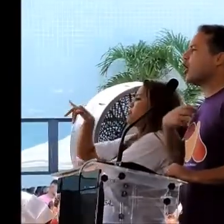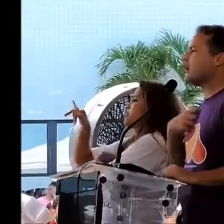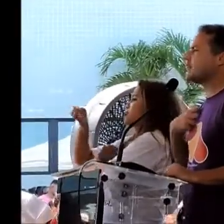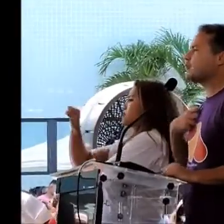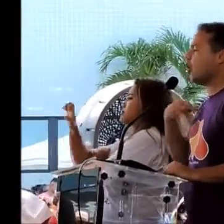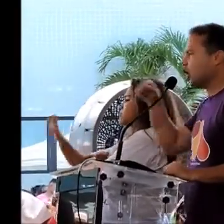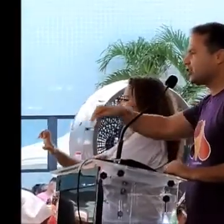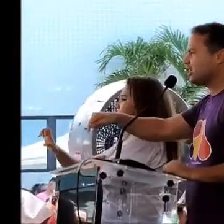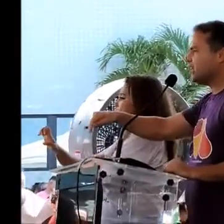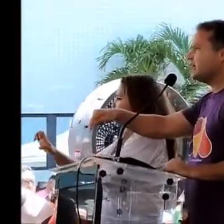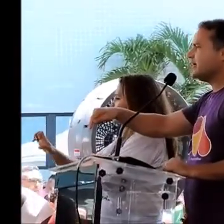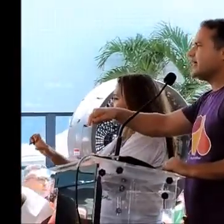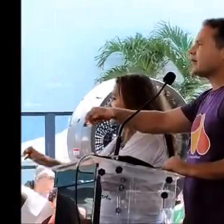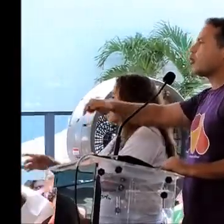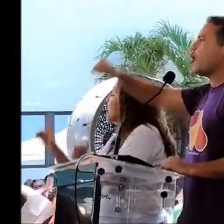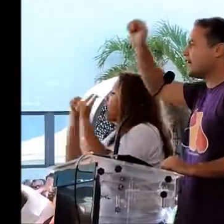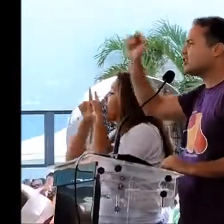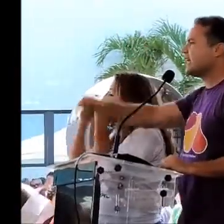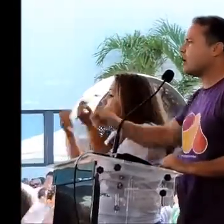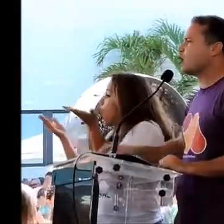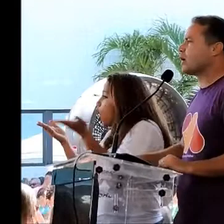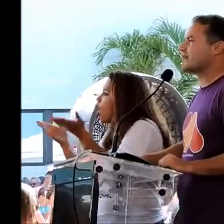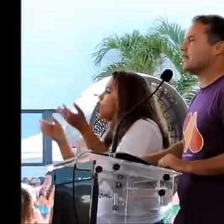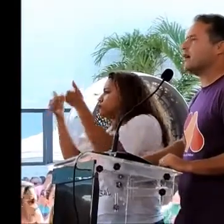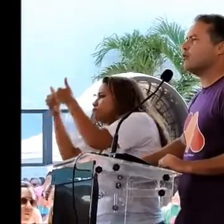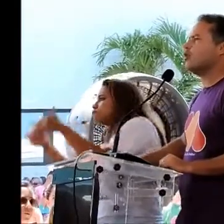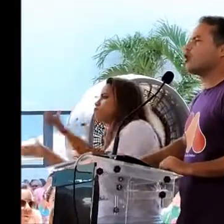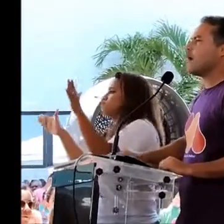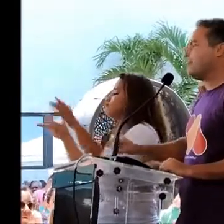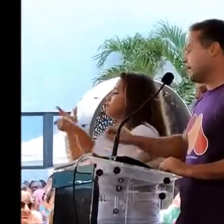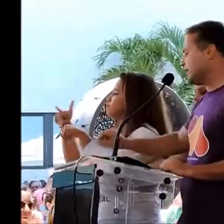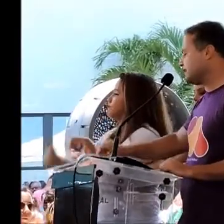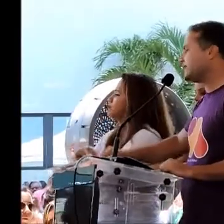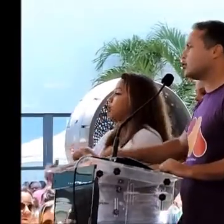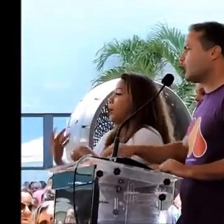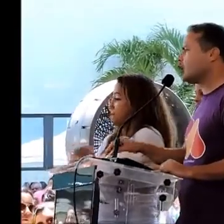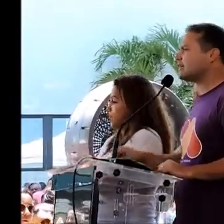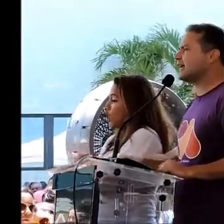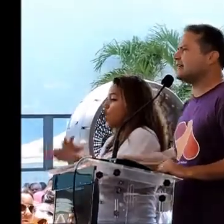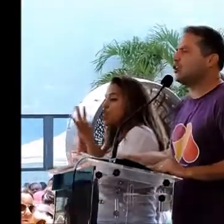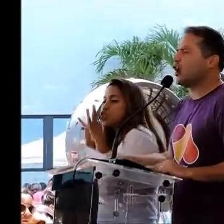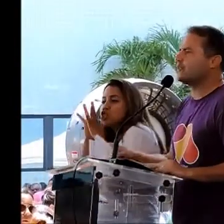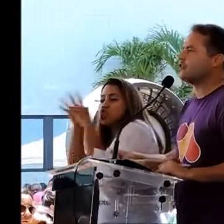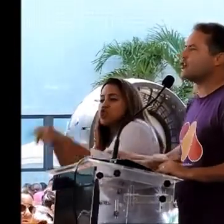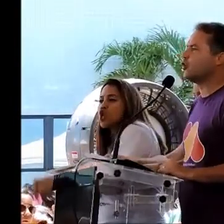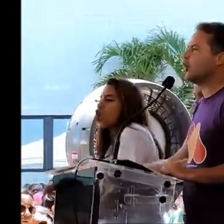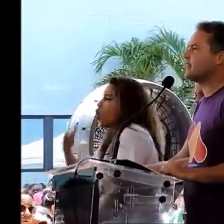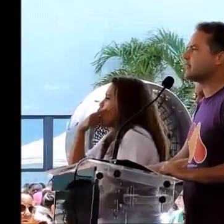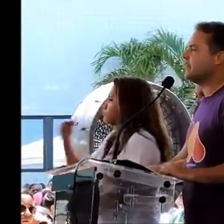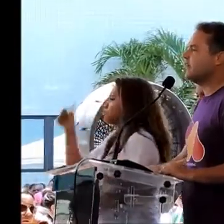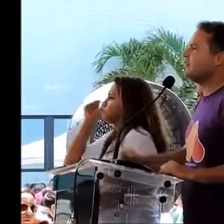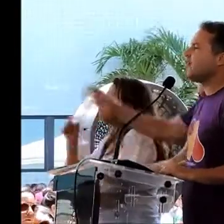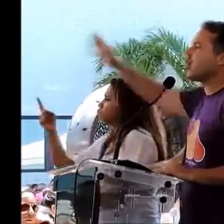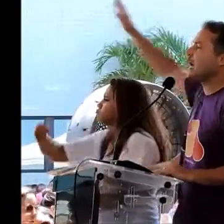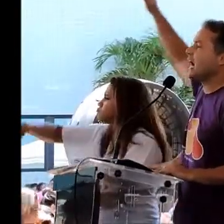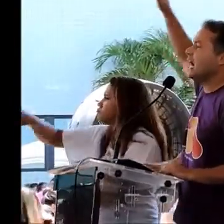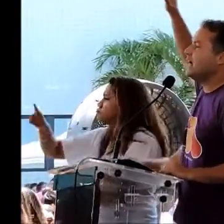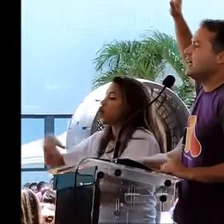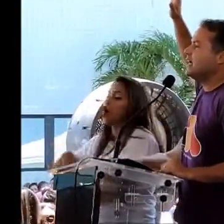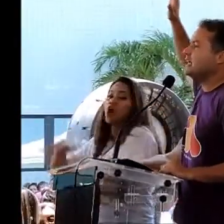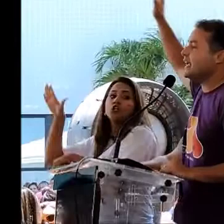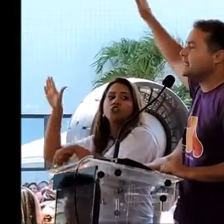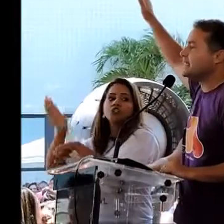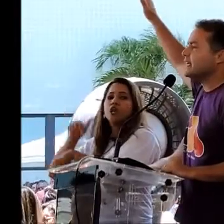e Alagoas hoje, com esta inauguração, com a presença de todas as senhoras e os senhores.